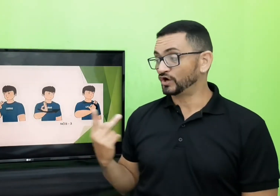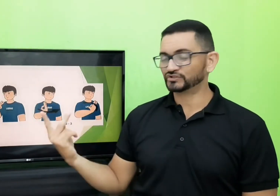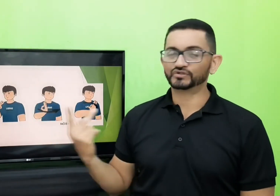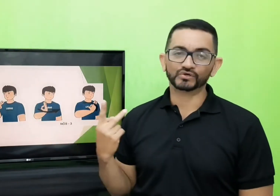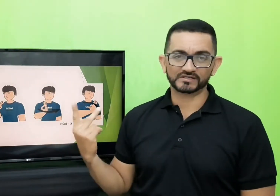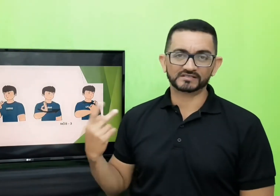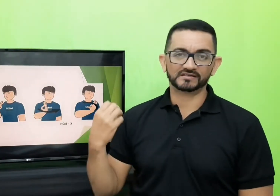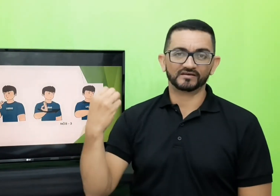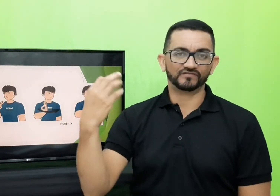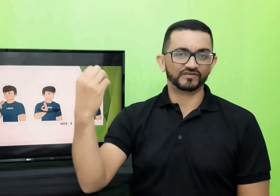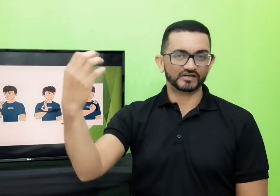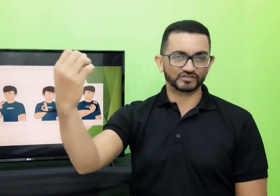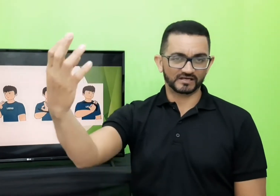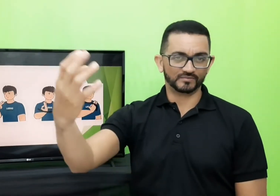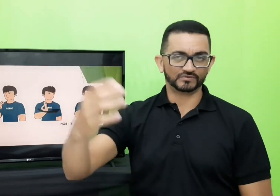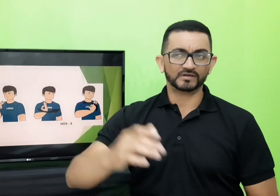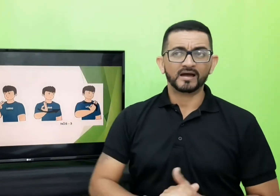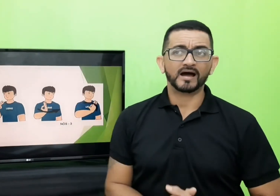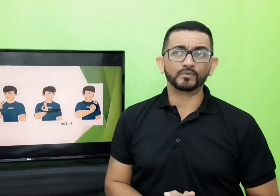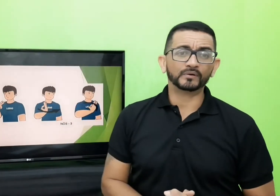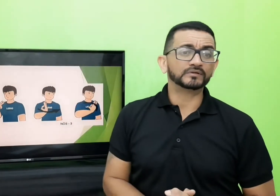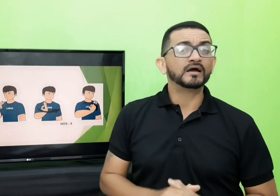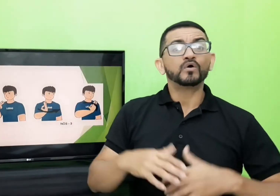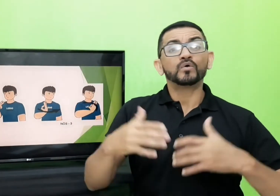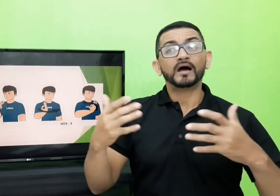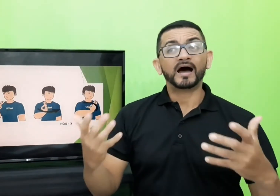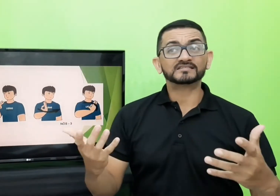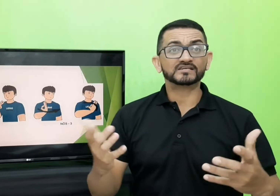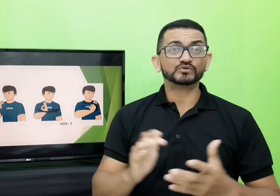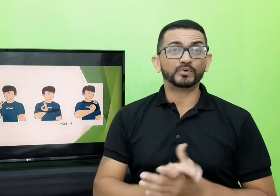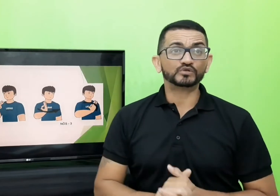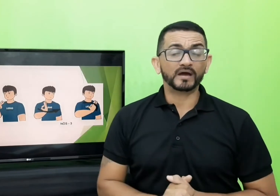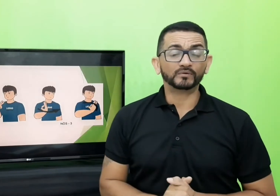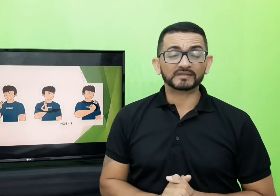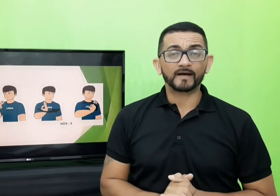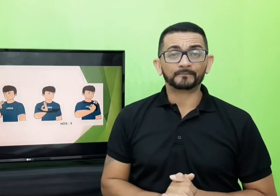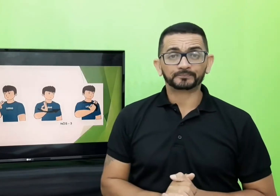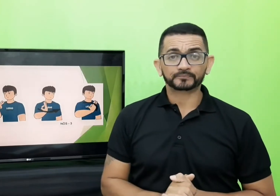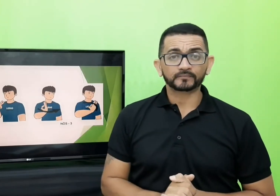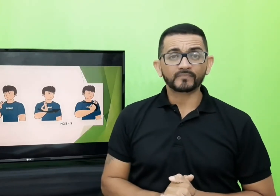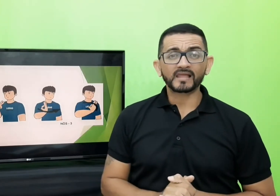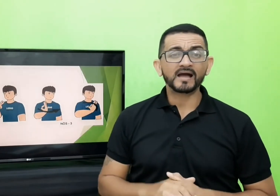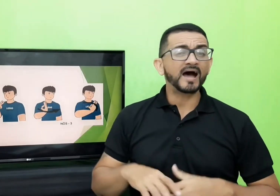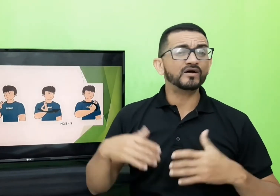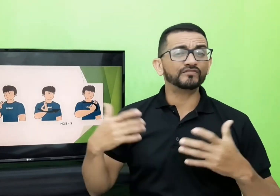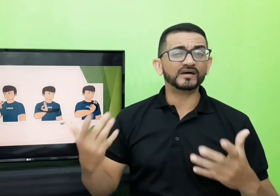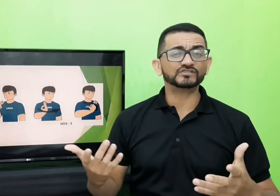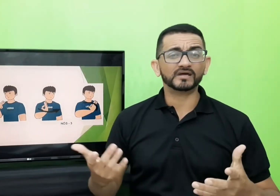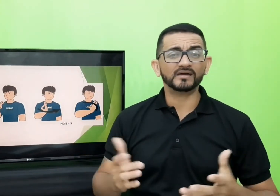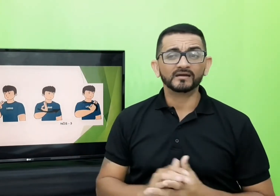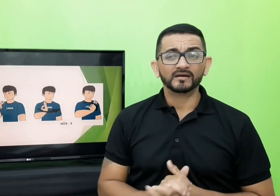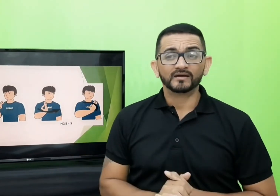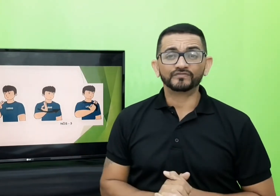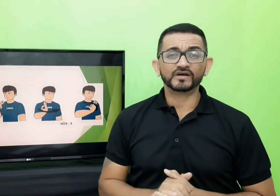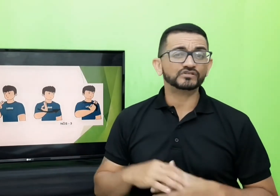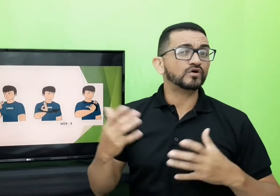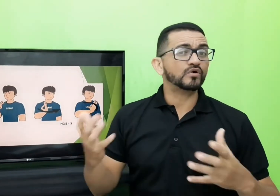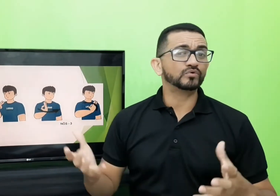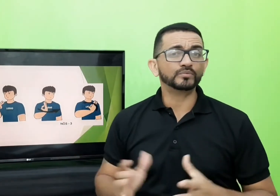Nós dois viajaremos. Às vezes a gente pode perguntar, eu viajei com um grupo